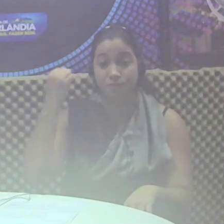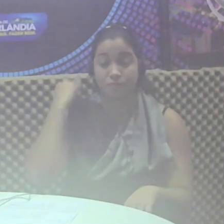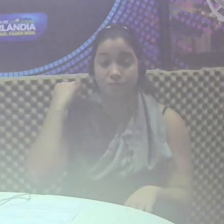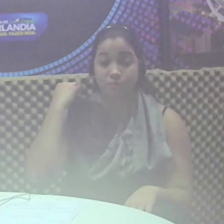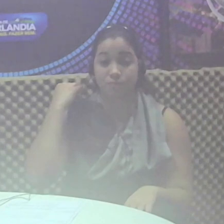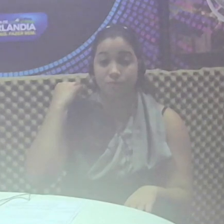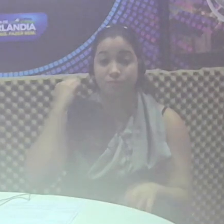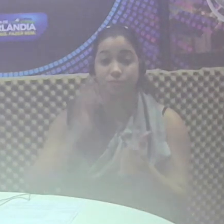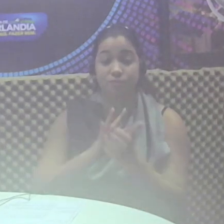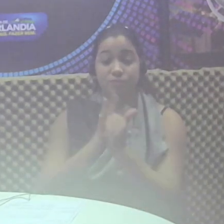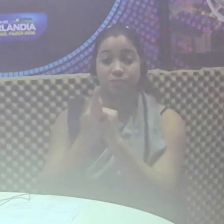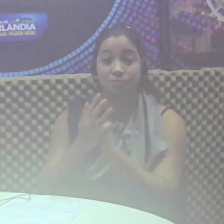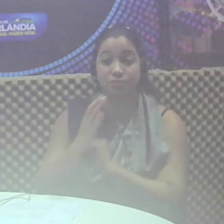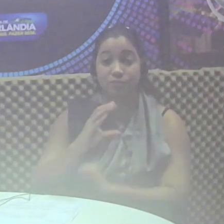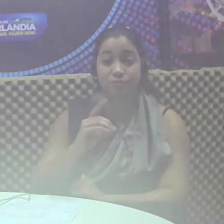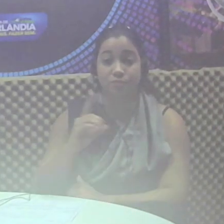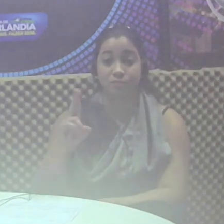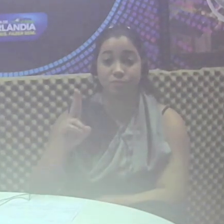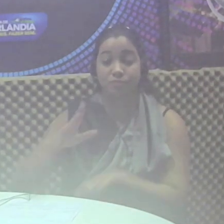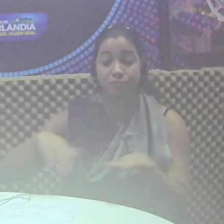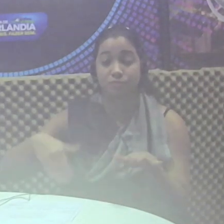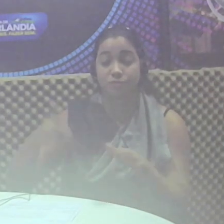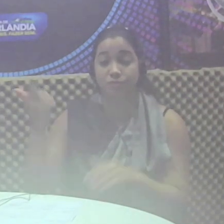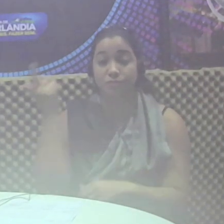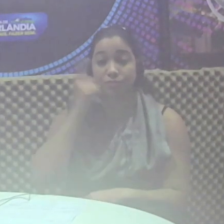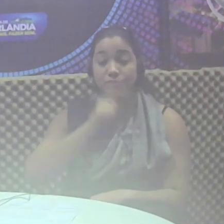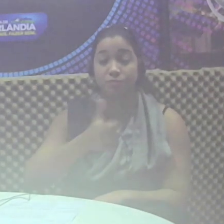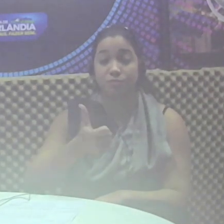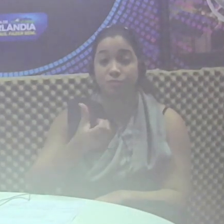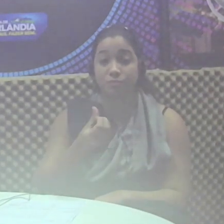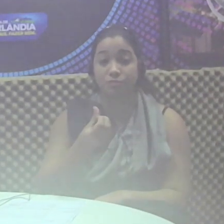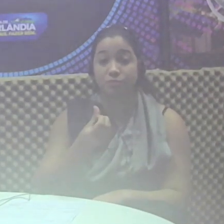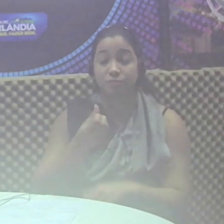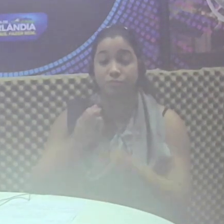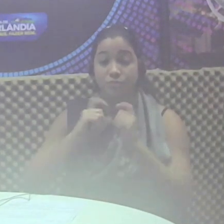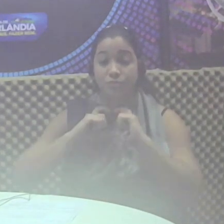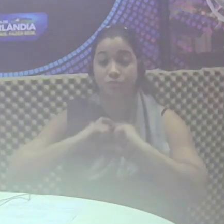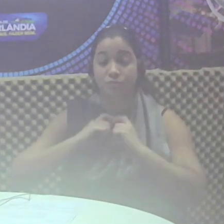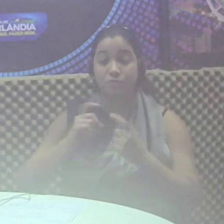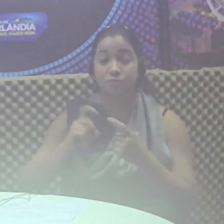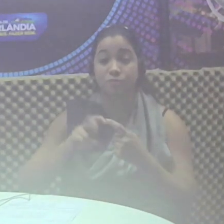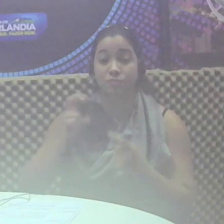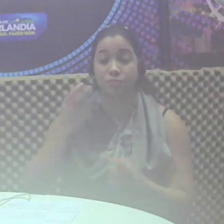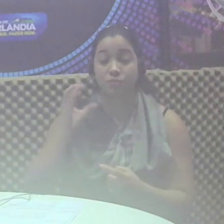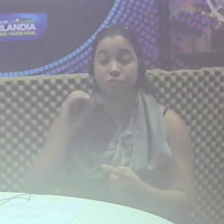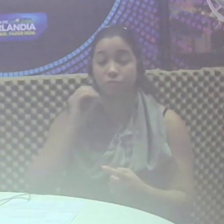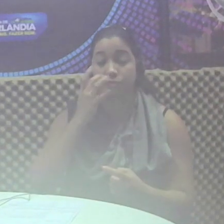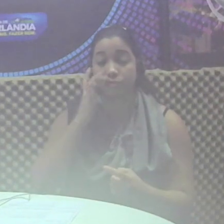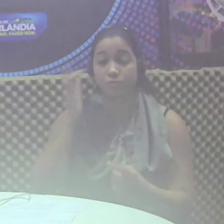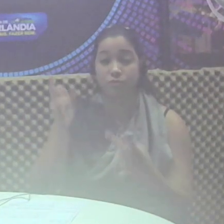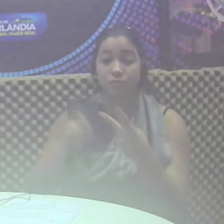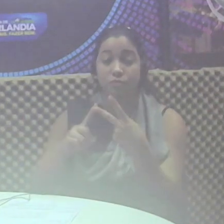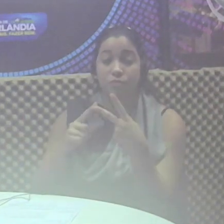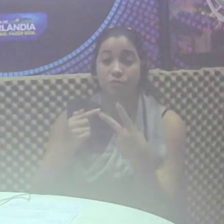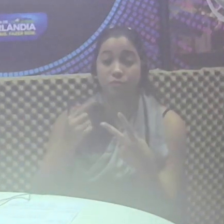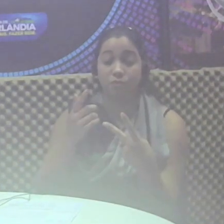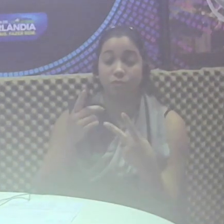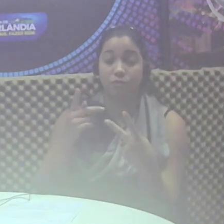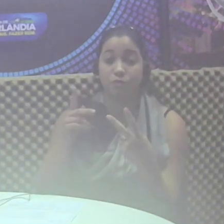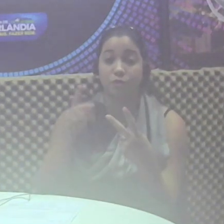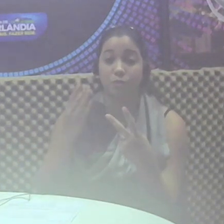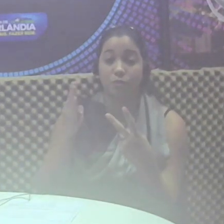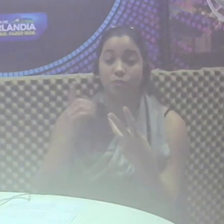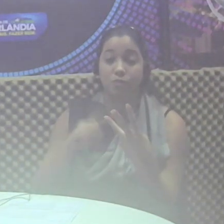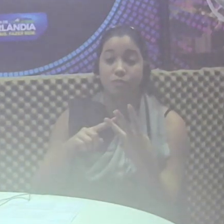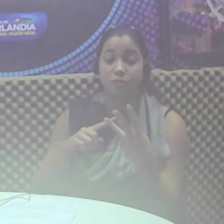A FUTEL CDDU Praia Clube conquistou 16 medalhas, sendo 5 de ouro, 4 de prata e 7 de bronze. Obteve